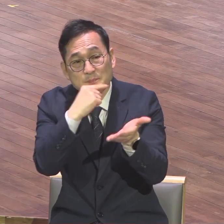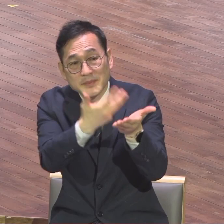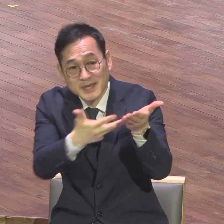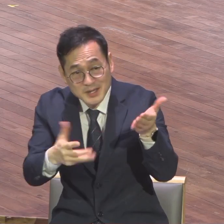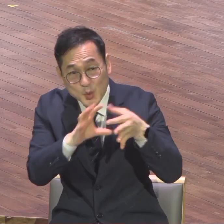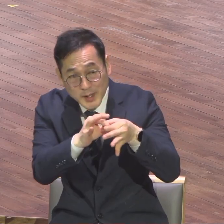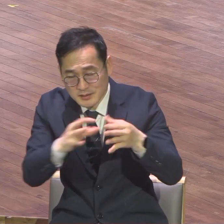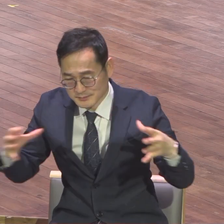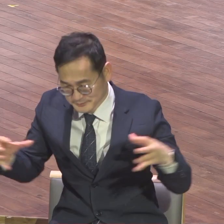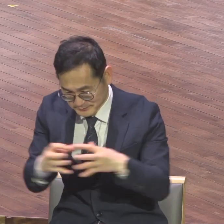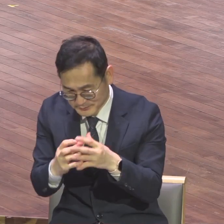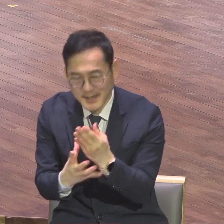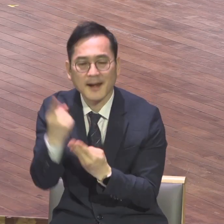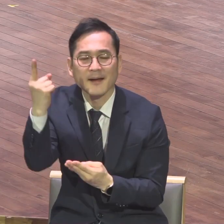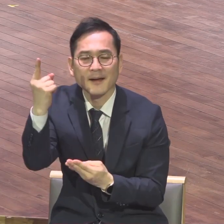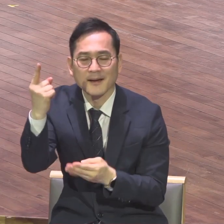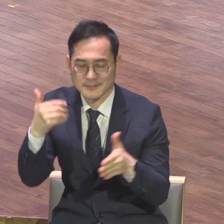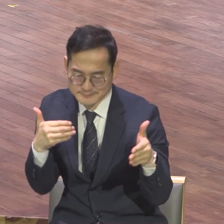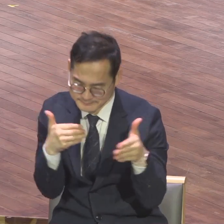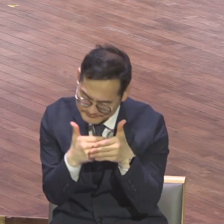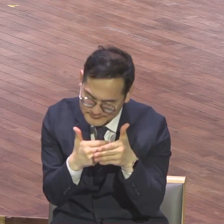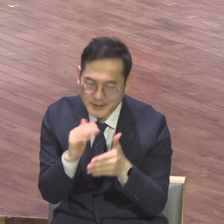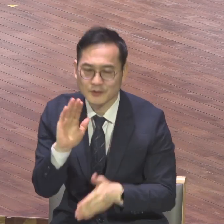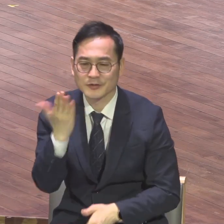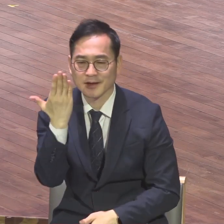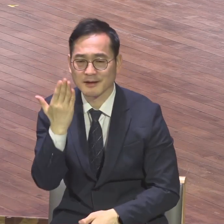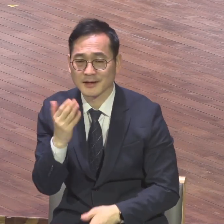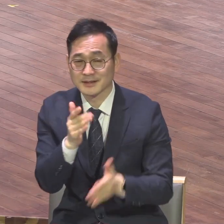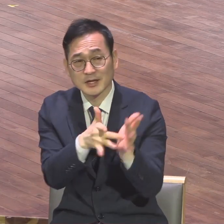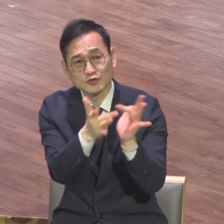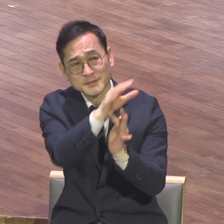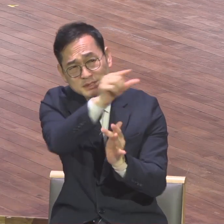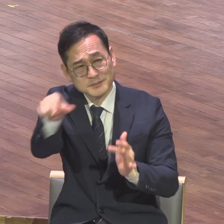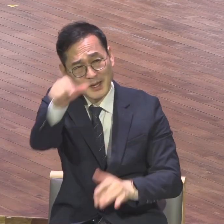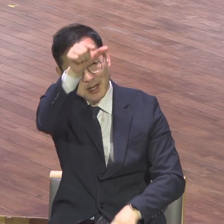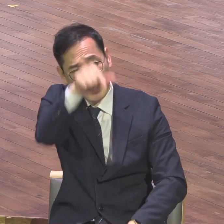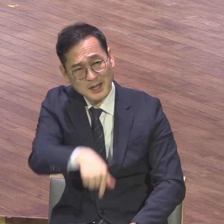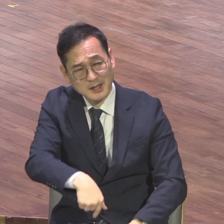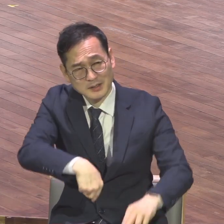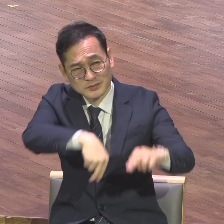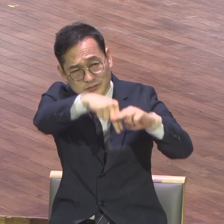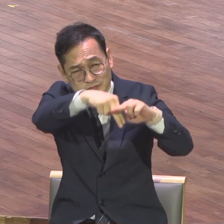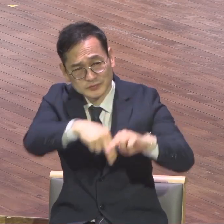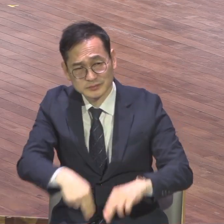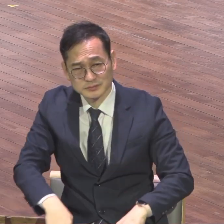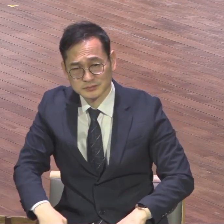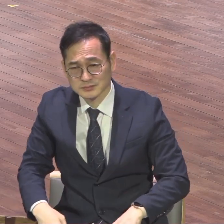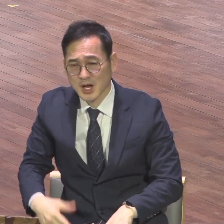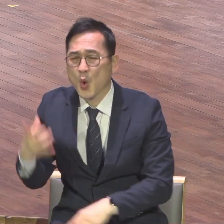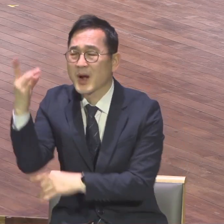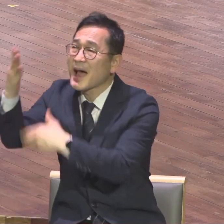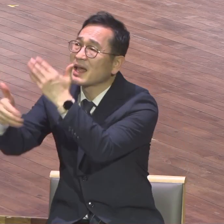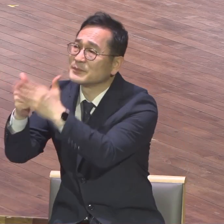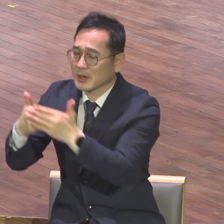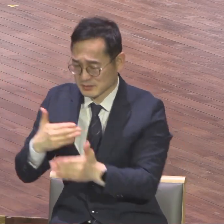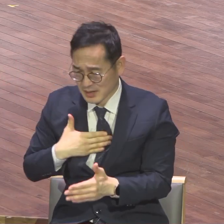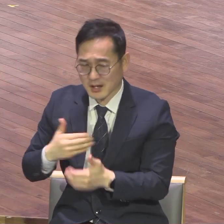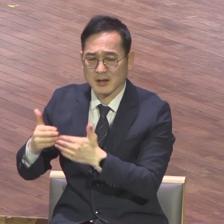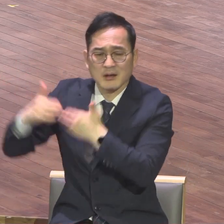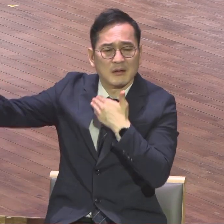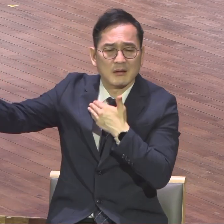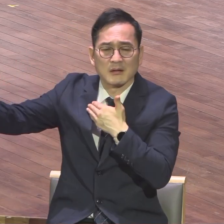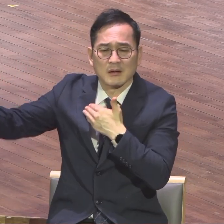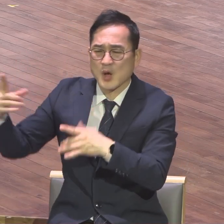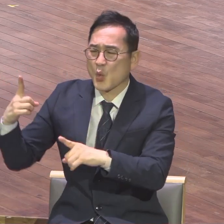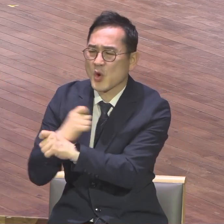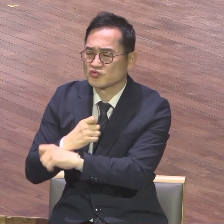가까워졌느니라. 예수 그리스도께서 십자가를 지심으로 하나님과 인간과의 원수 관계였는데 이 막힌 담을